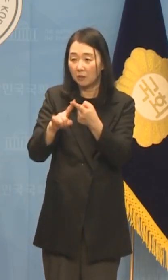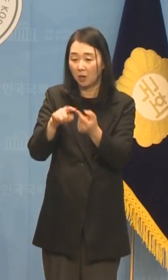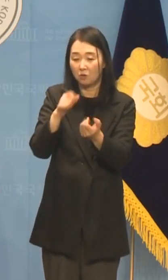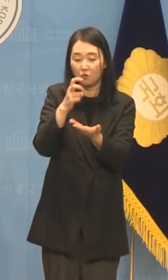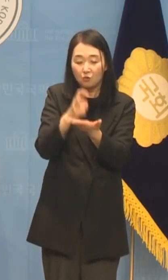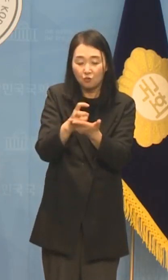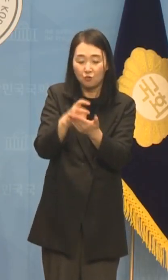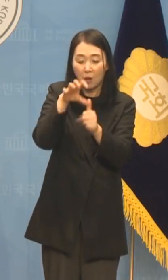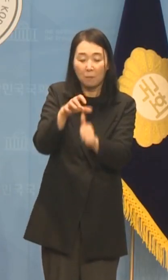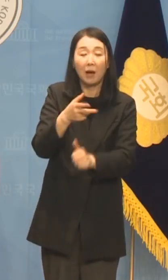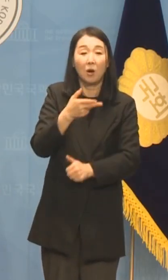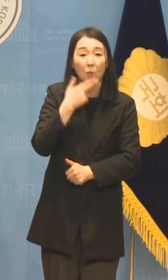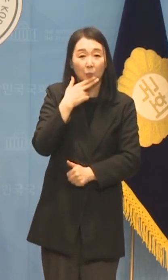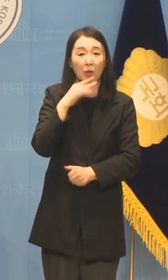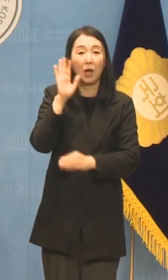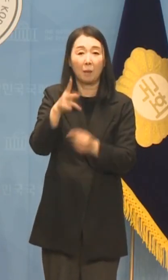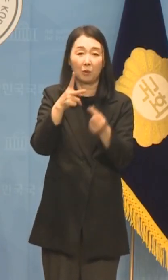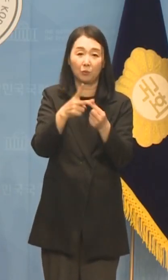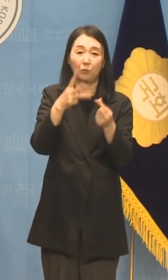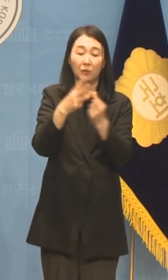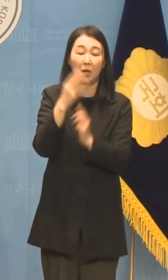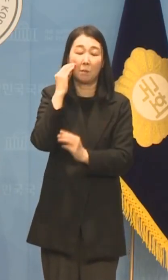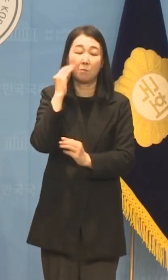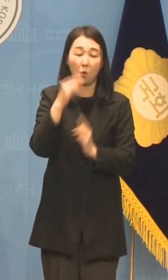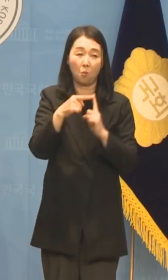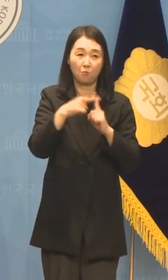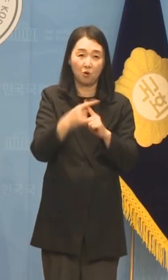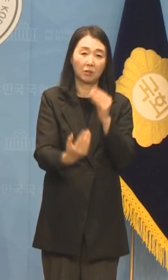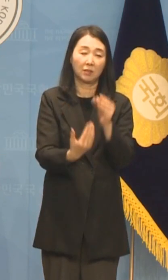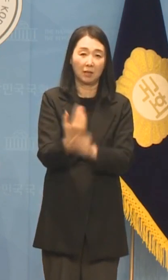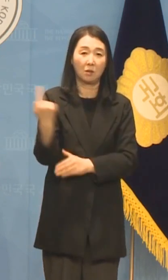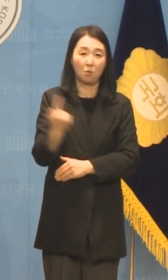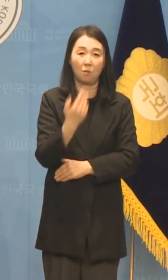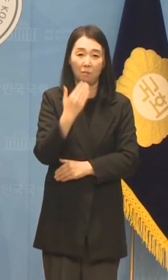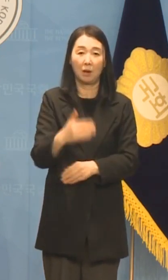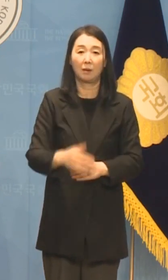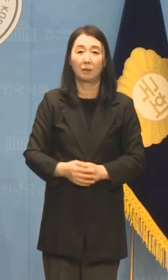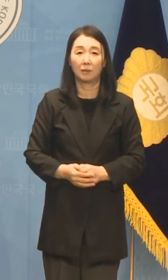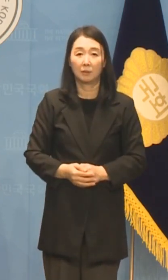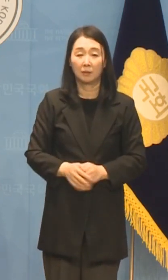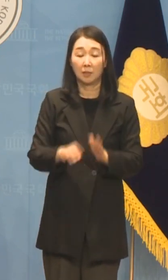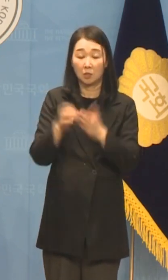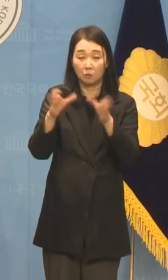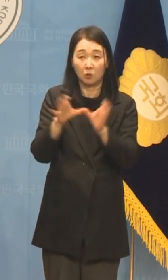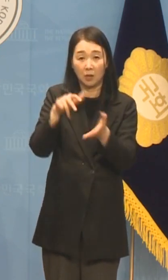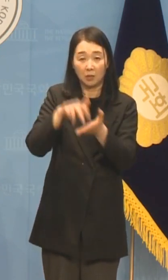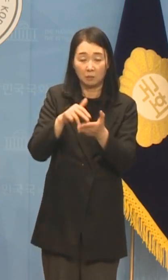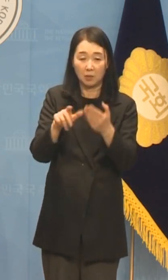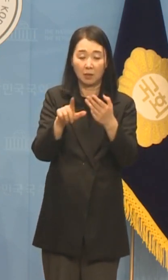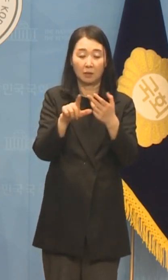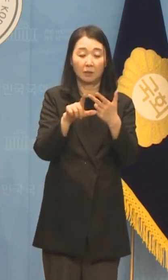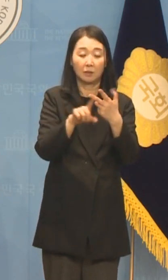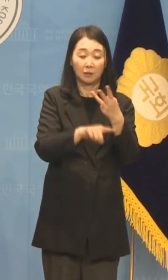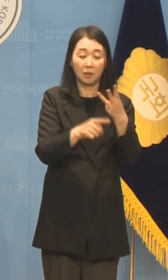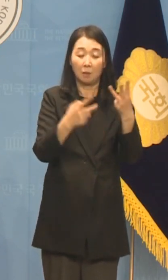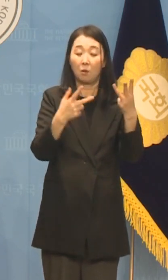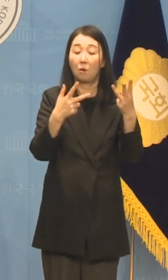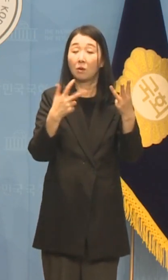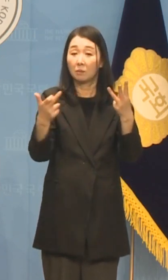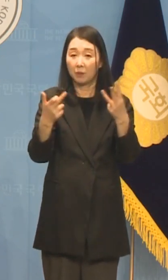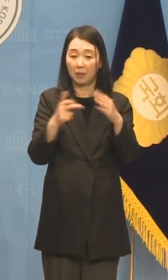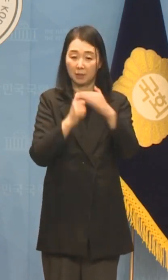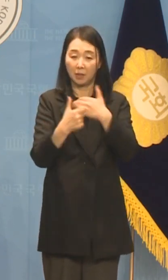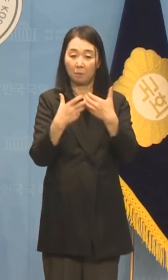없다면 제2, 제3의 홈플러스 사태는 계속될 것입니다. 진보당은 3월 17일 대표단